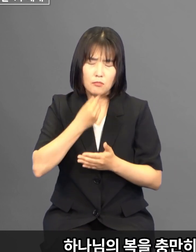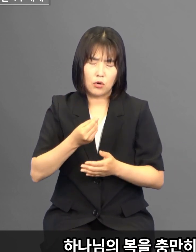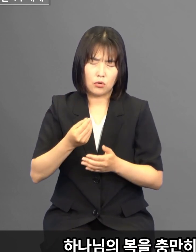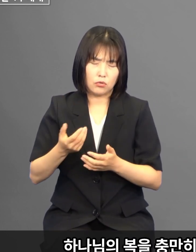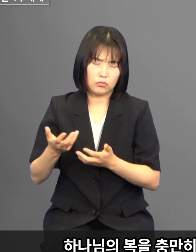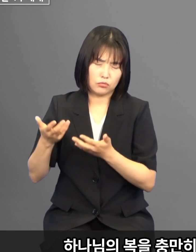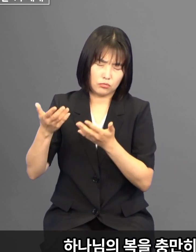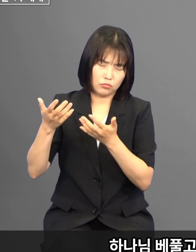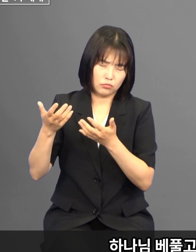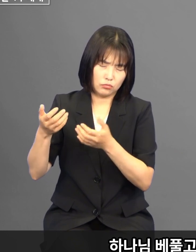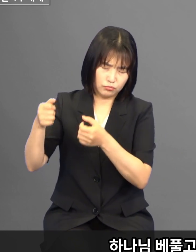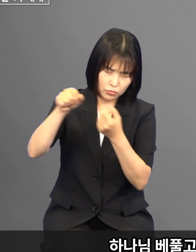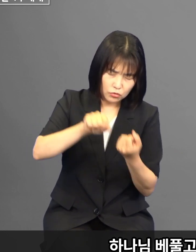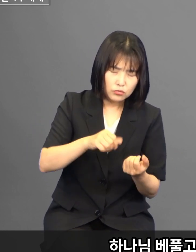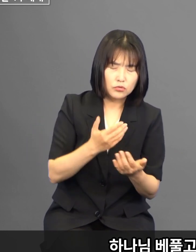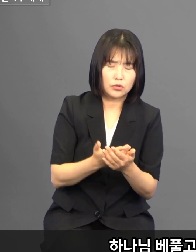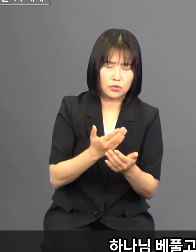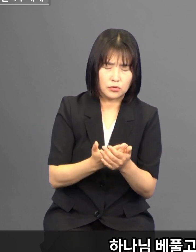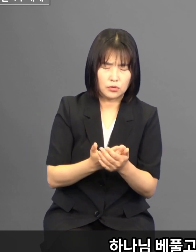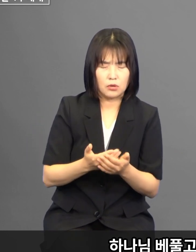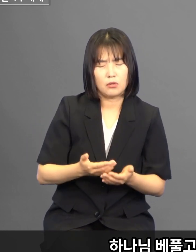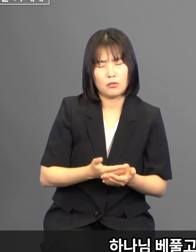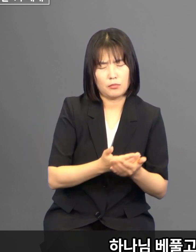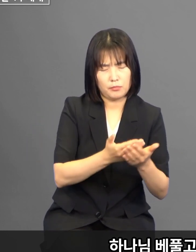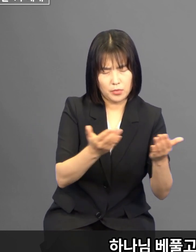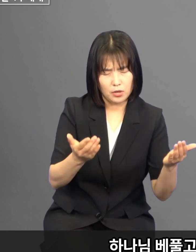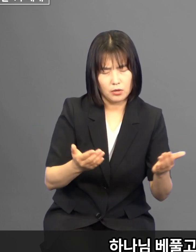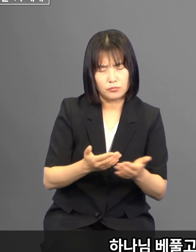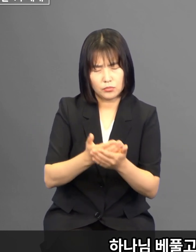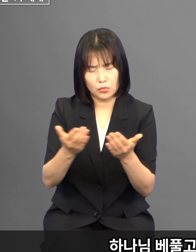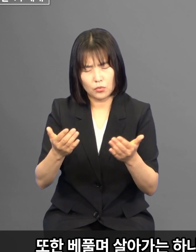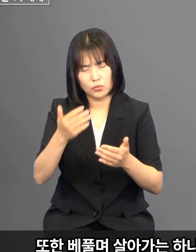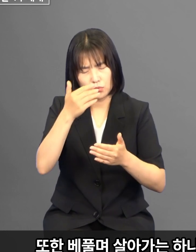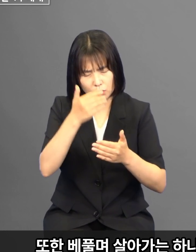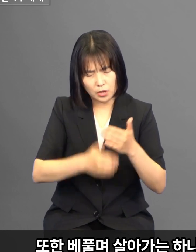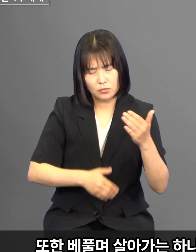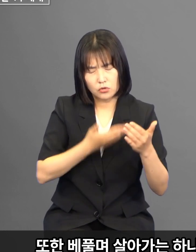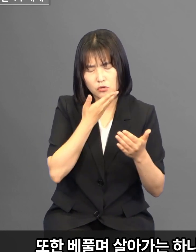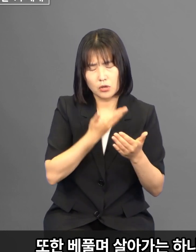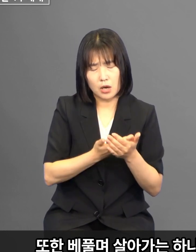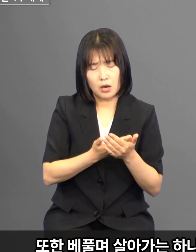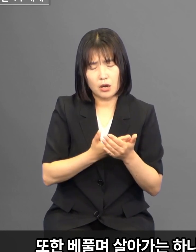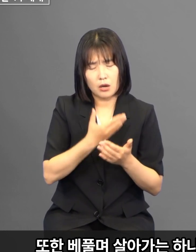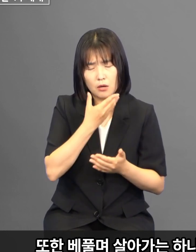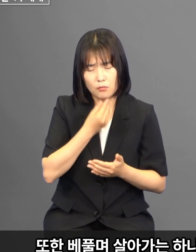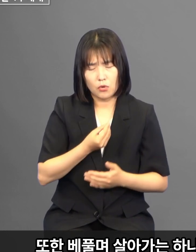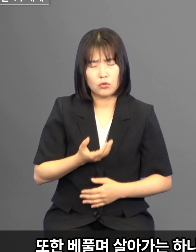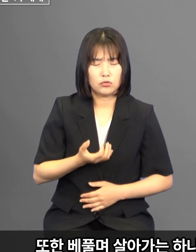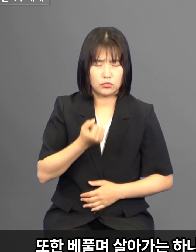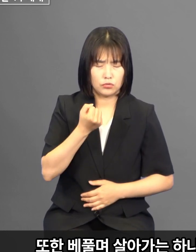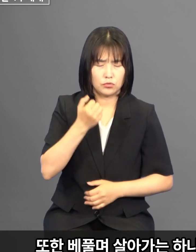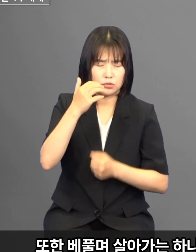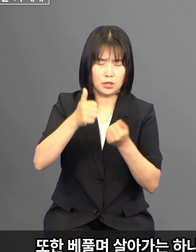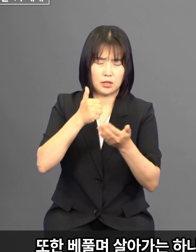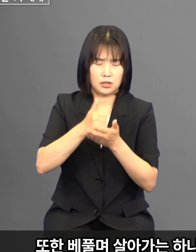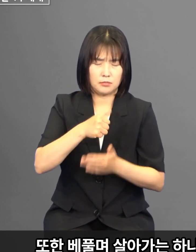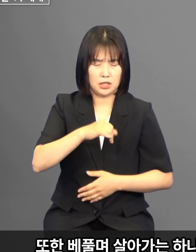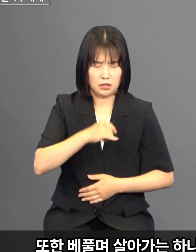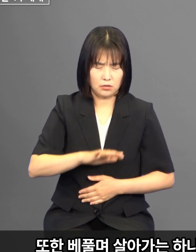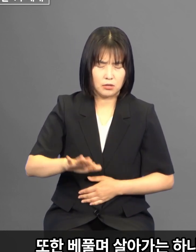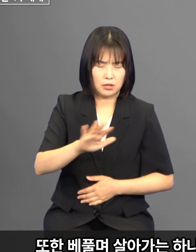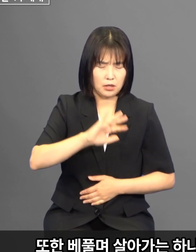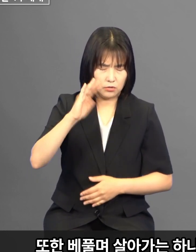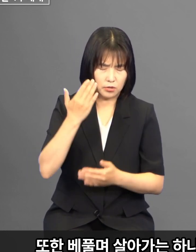은혜를 부어주셔서 하나님 베풀고도 남는 귀한 복을 누리며 또한 베풀며 살아가는 하나님의 자녀들이 되게